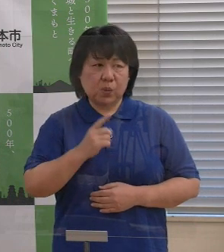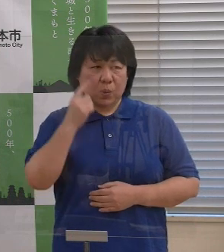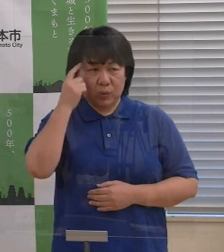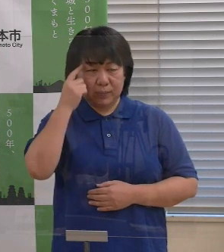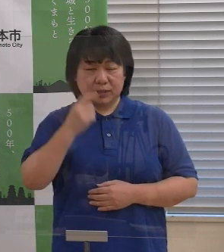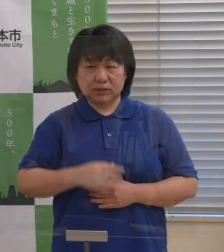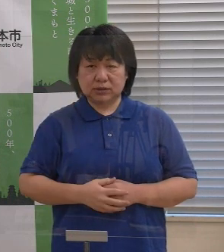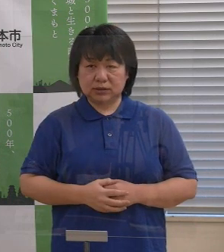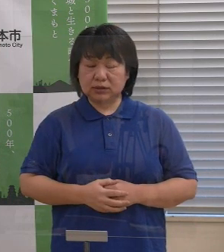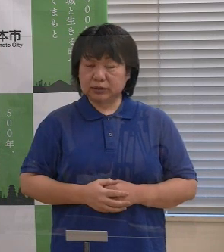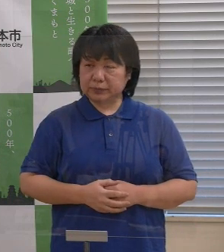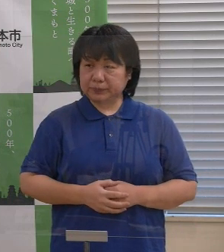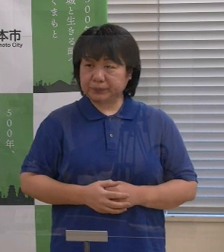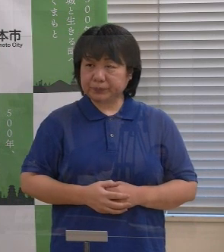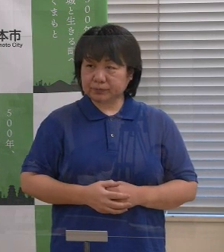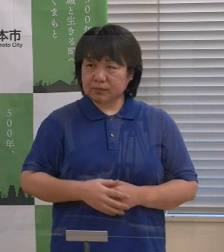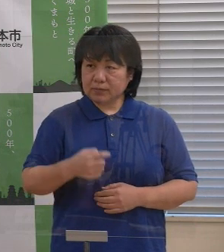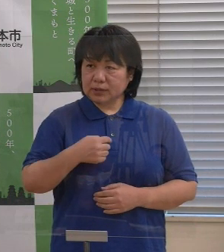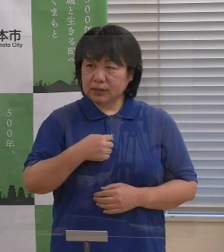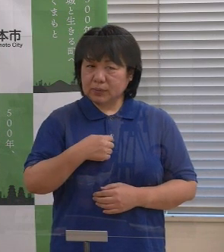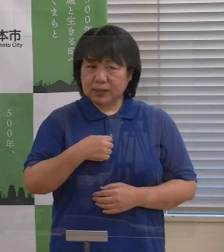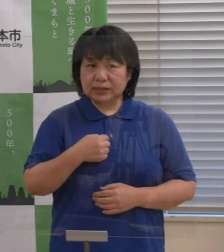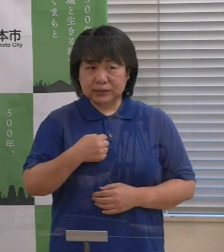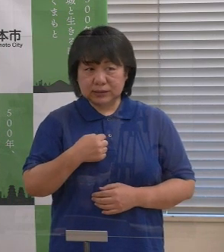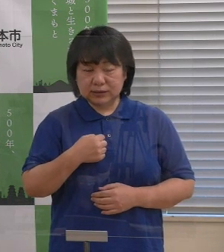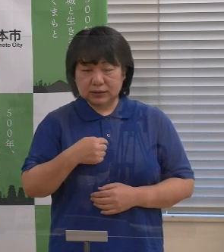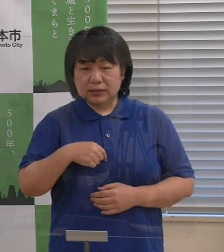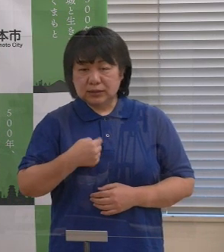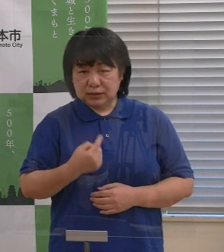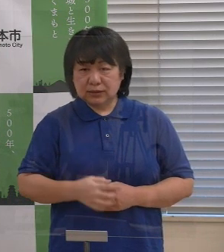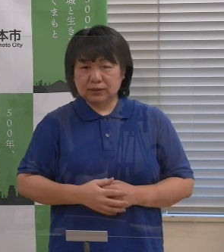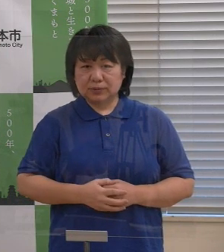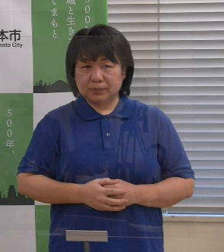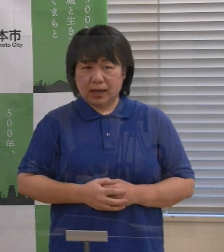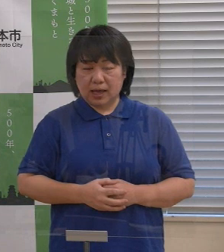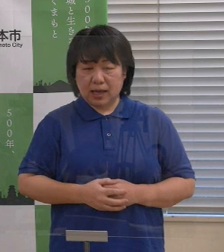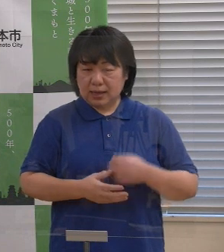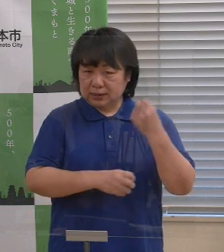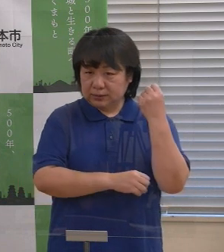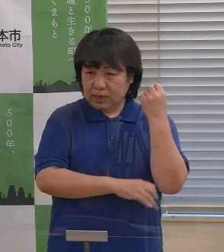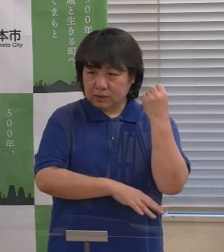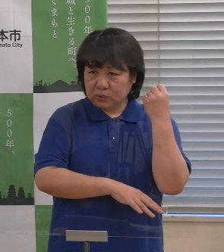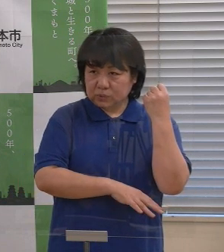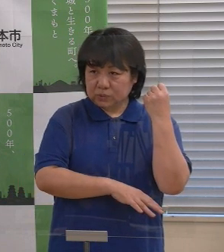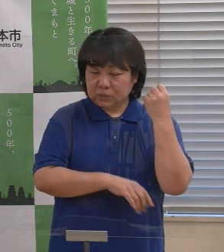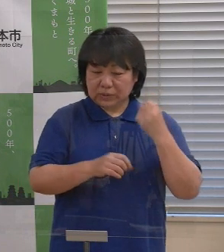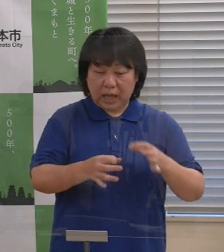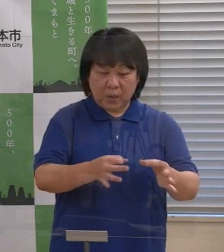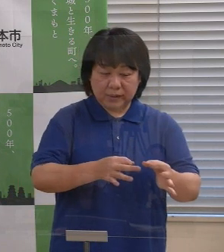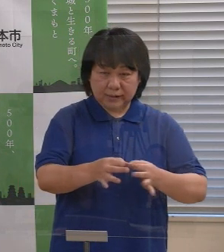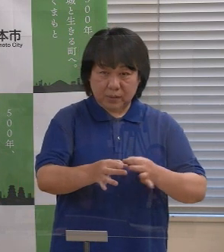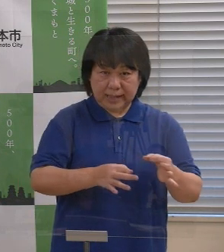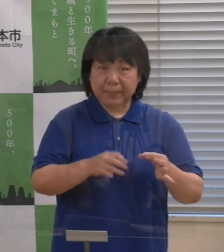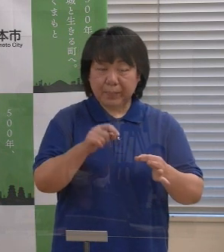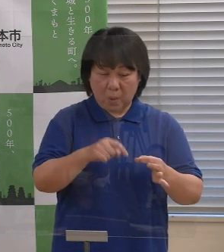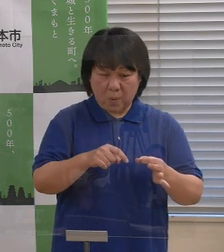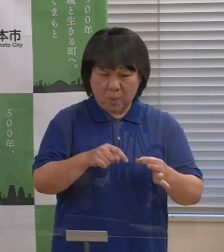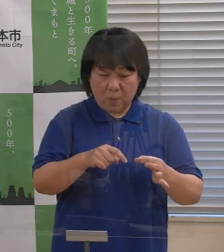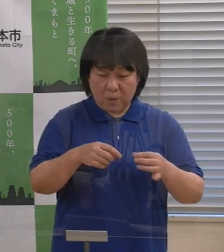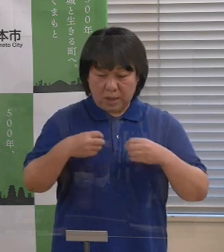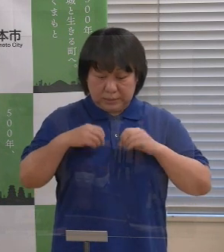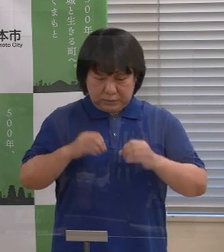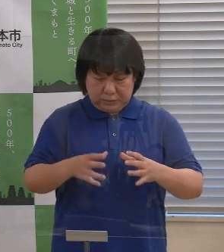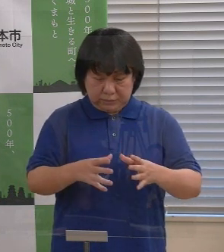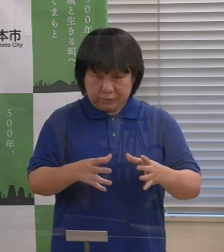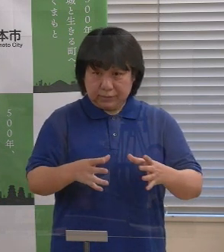で、やはり私自身はもともと原則こうした店舗等のクラスター